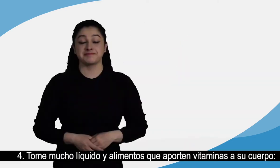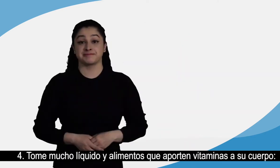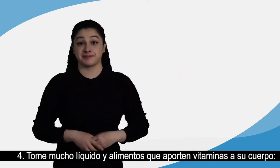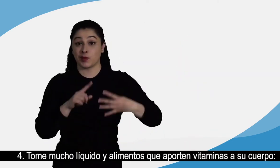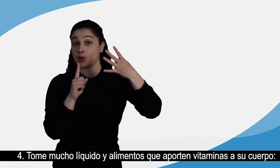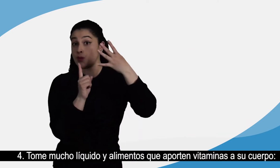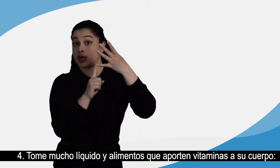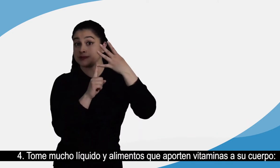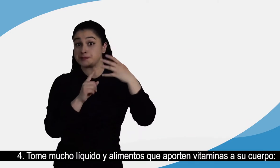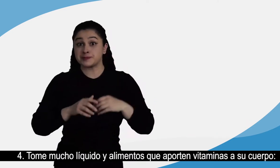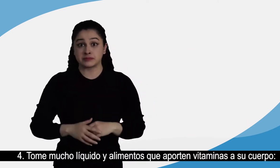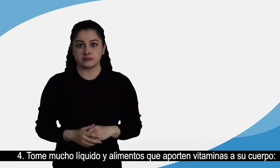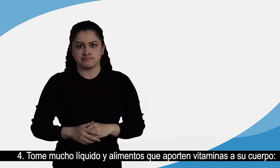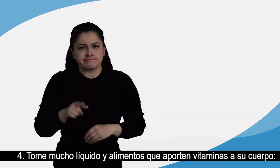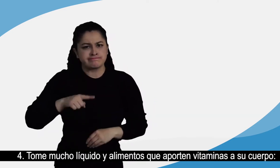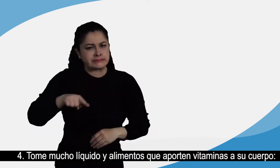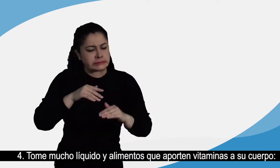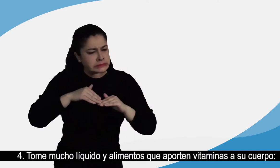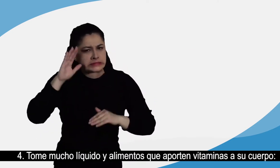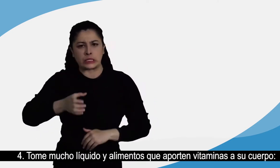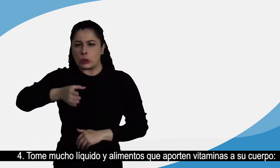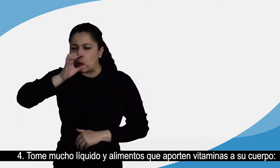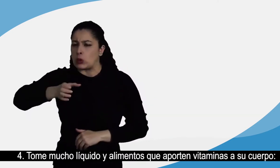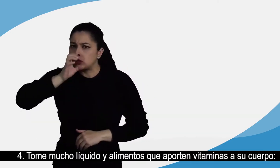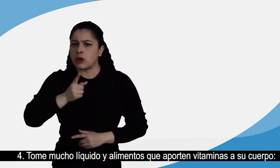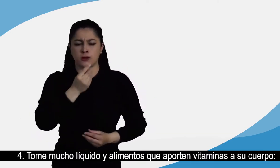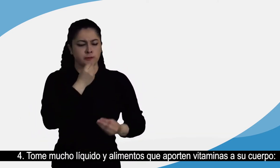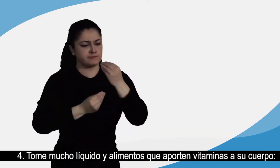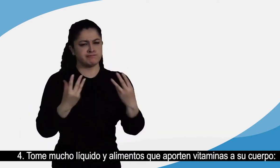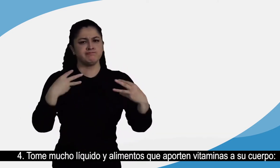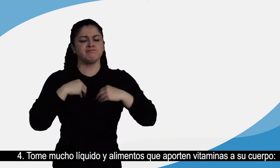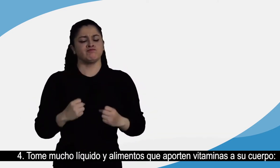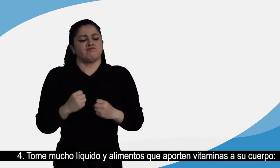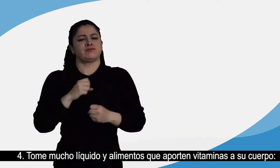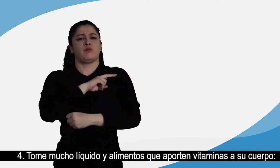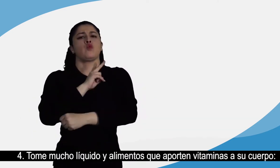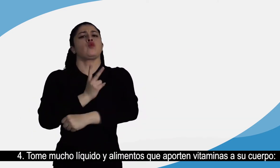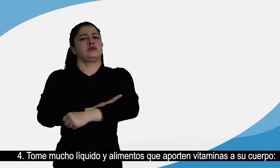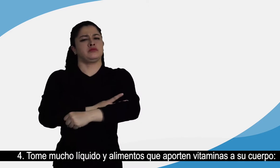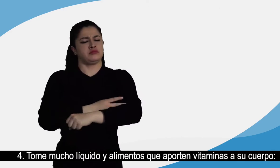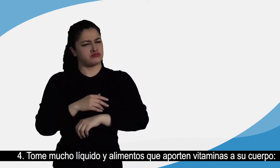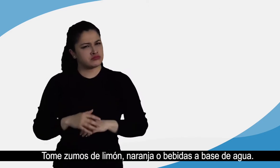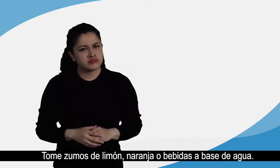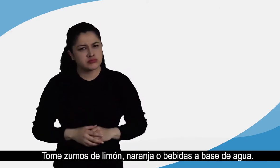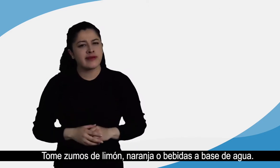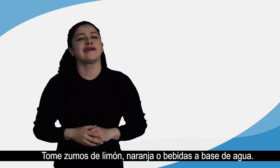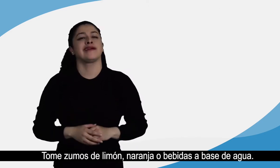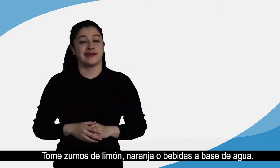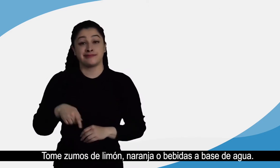Cuarto, tome mucho líquido y alimentos que aporten vitaminas a su cuerpo Tome zumos de